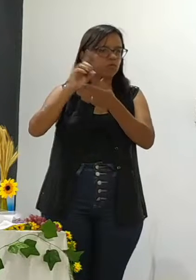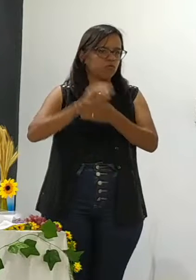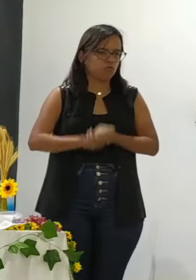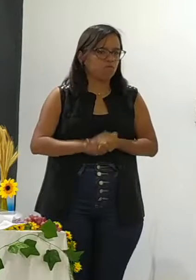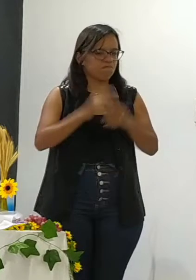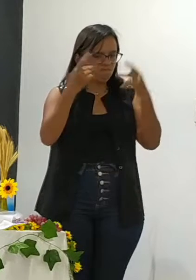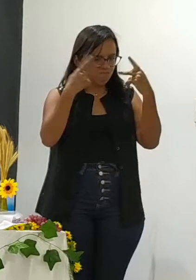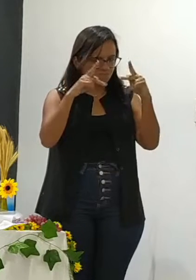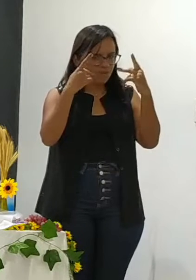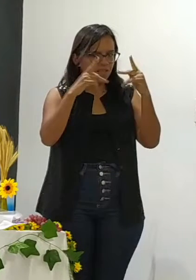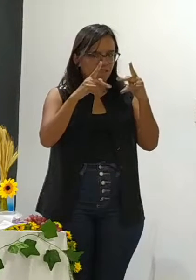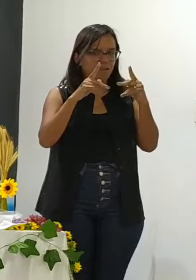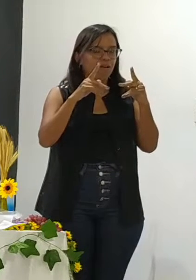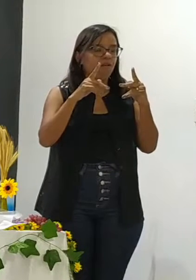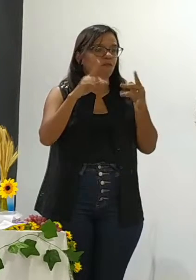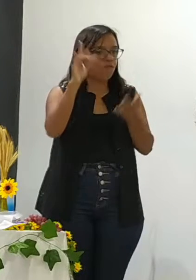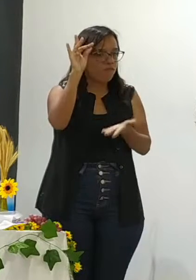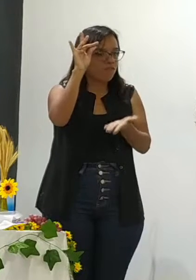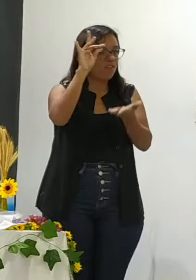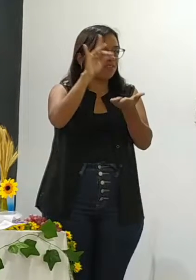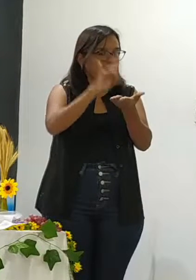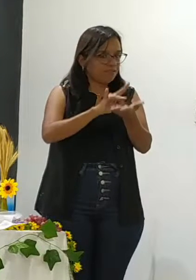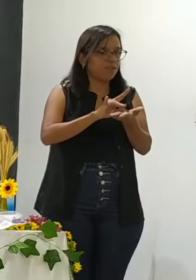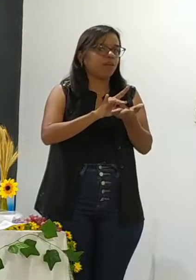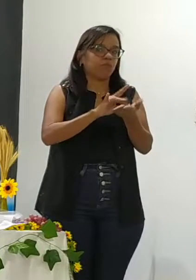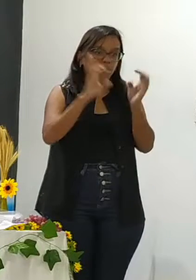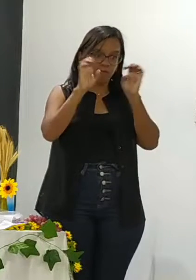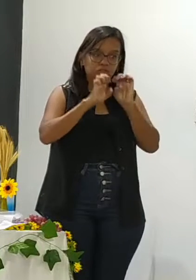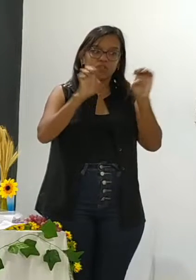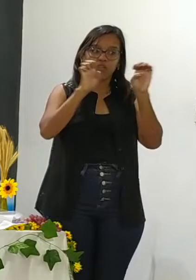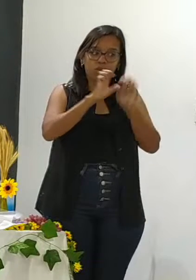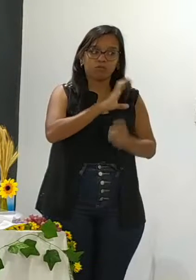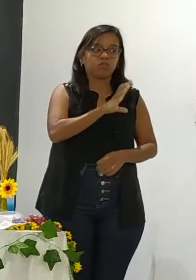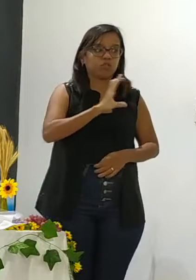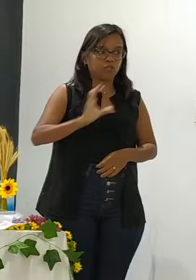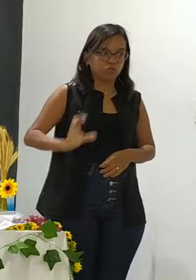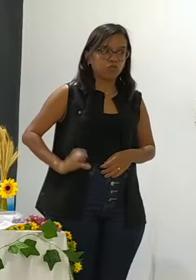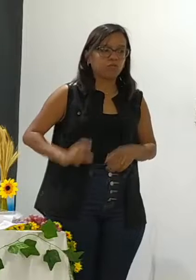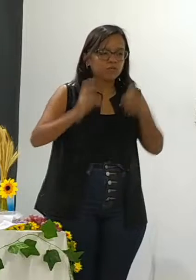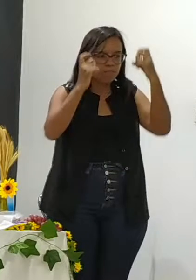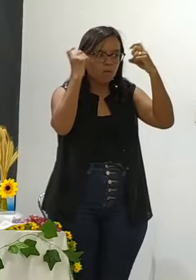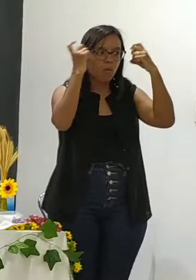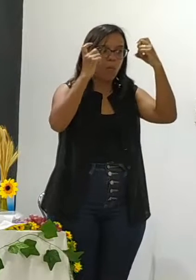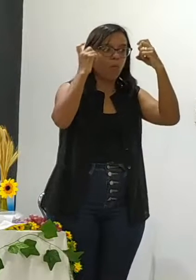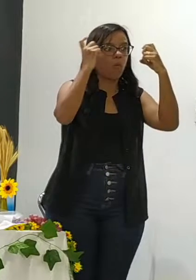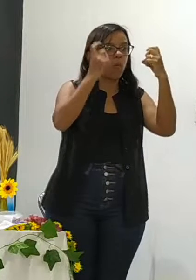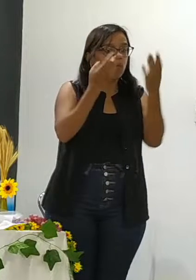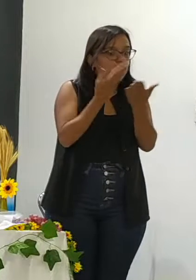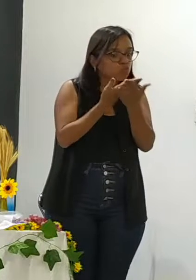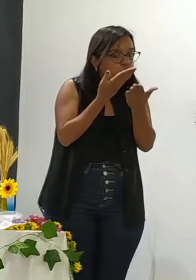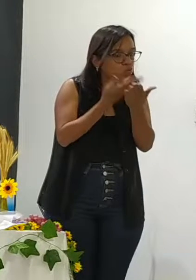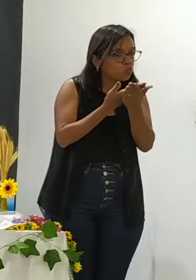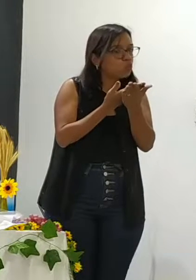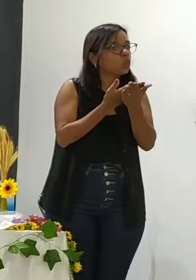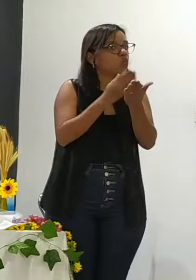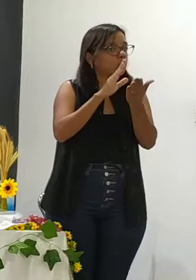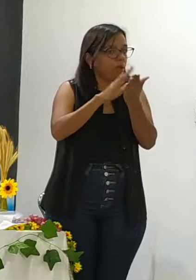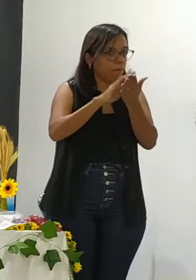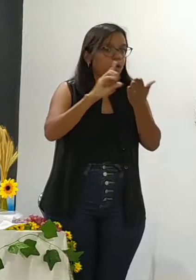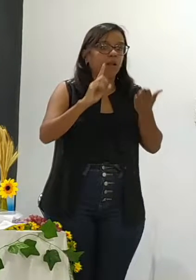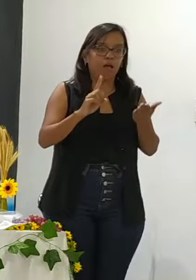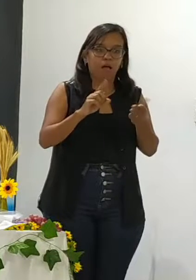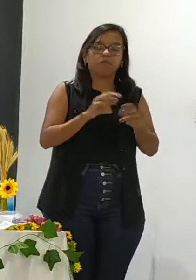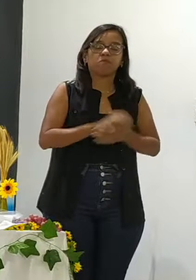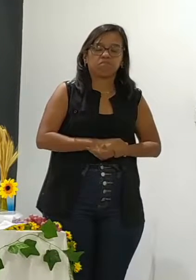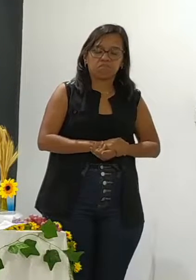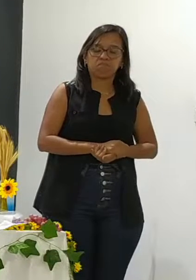que prega o verdadeiro evangelho de Cristo, a igreja que se preocupa com estudos bíblicos,